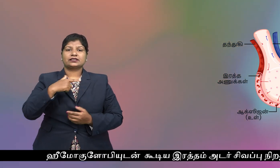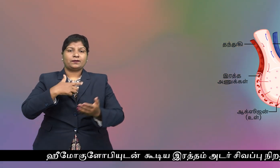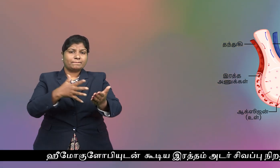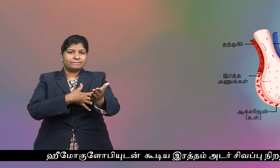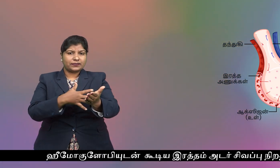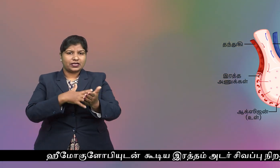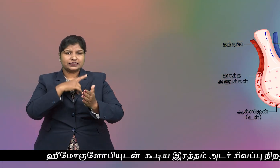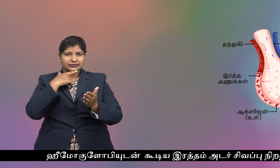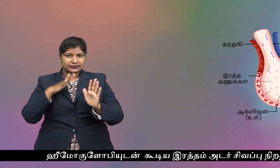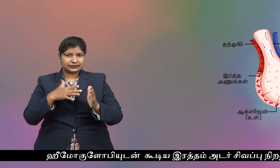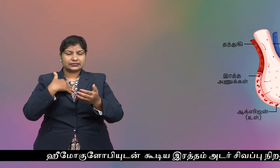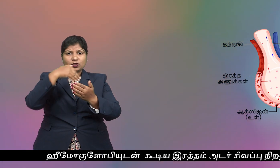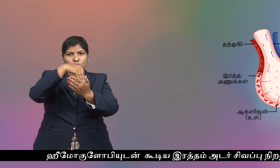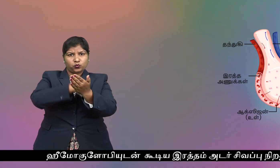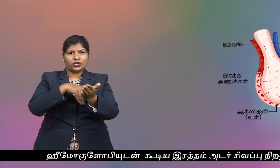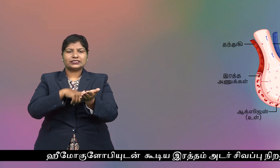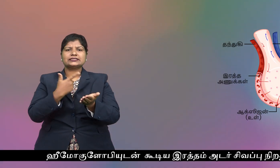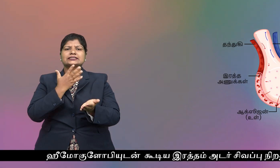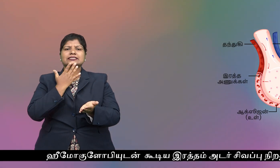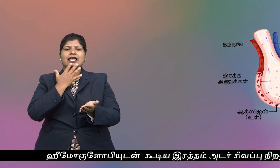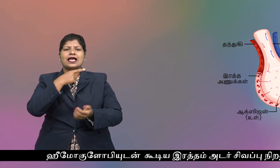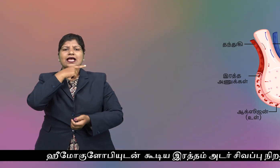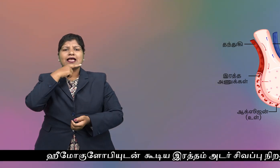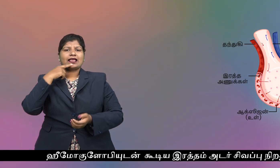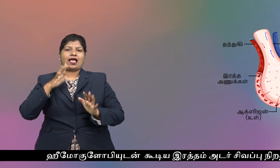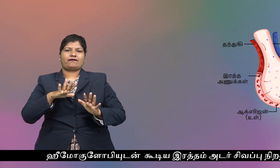ஹீமோகுளோபினுடன் கூடிய இரத்த அடர் சிவப்பு நிறத்தில் உள்ளது